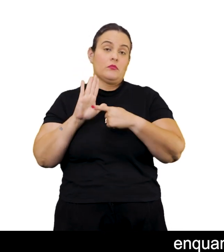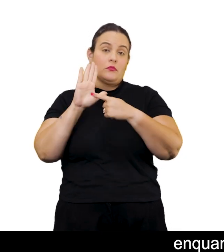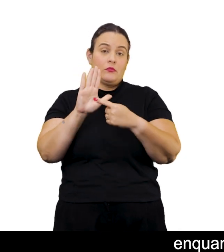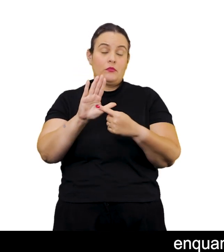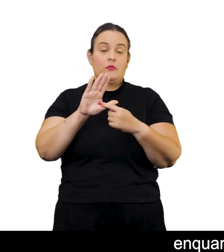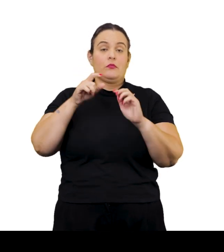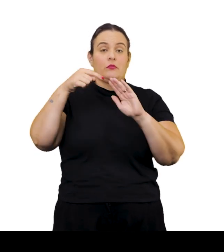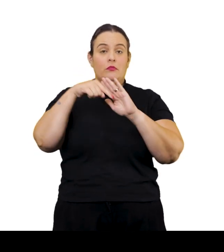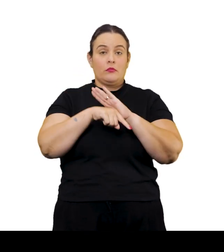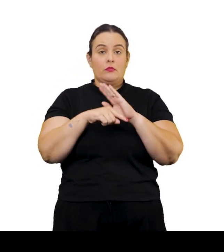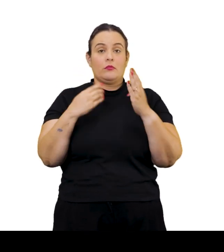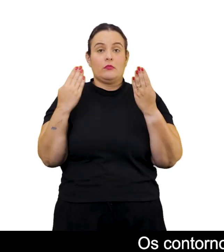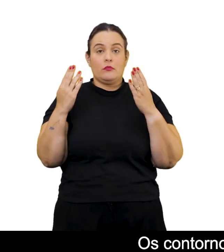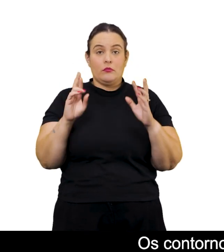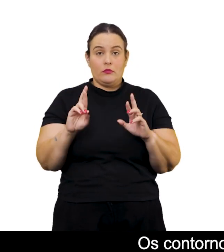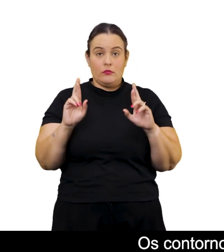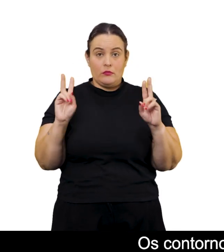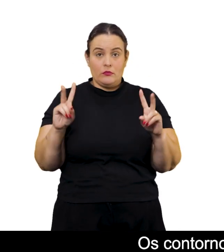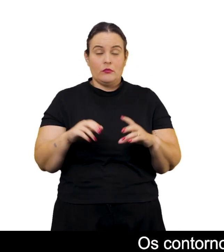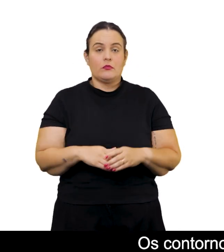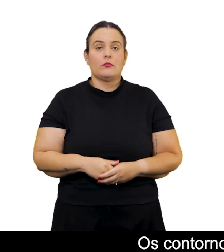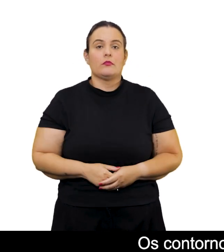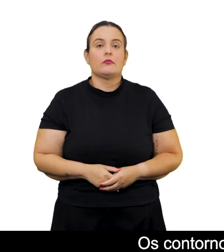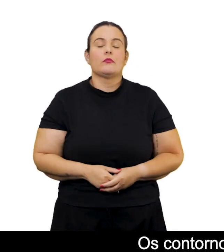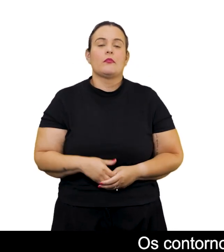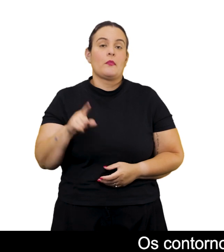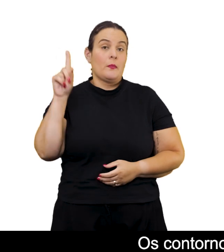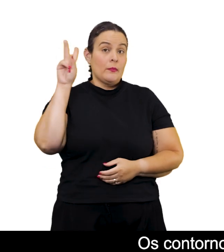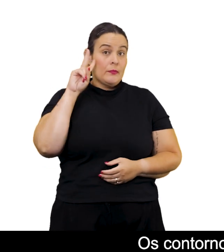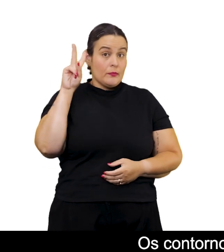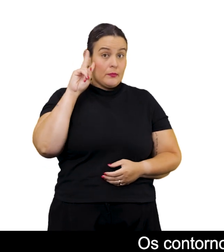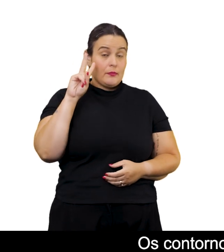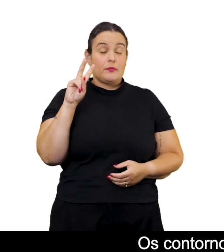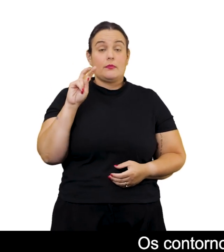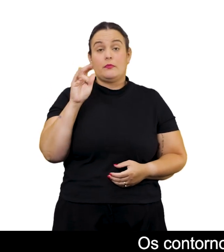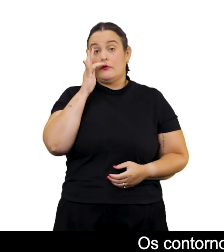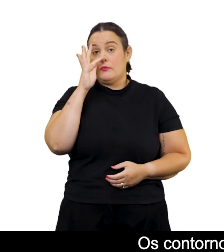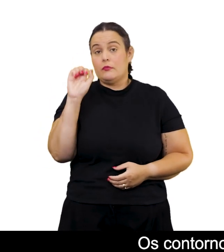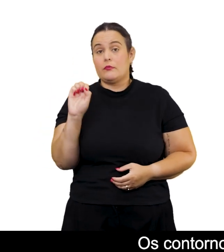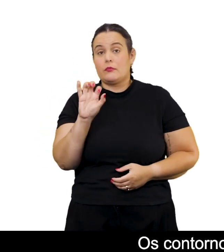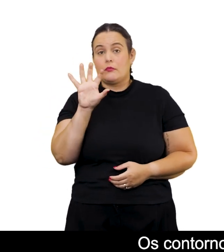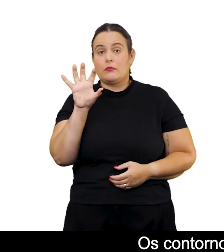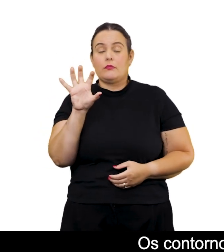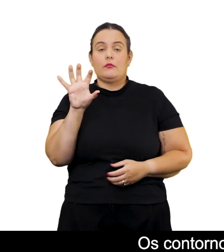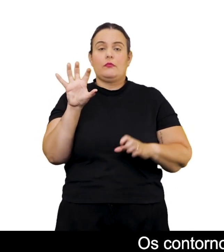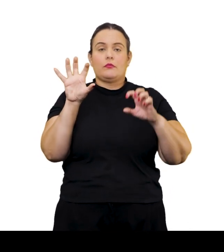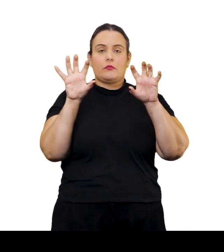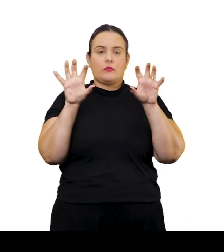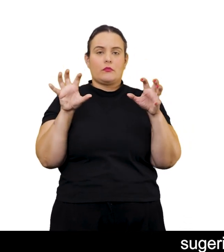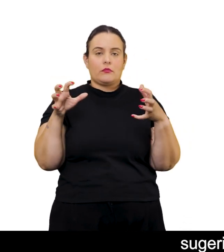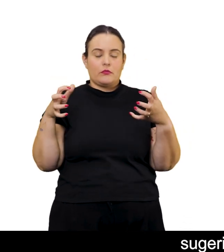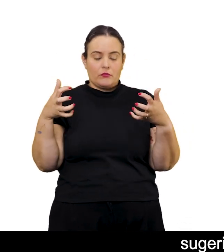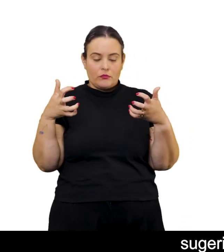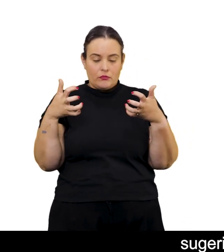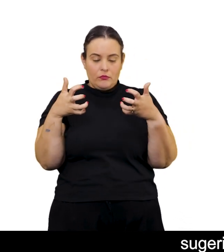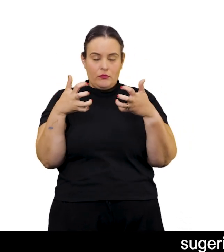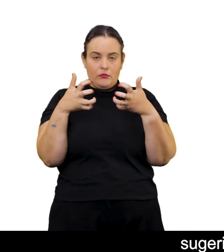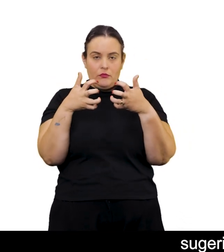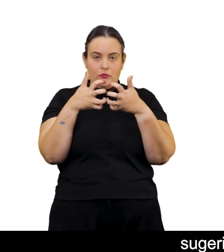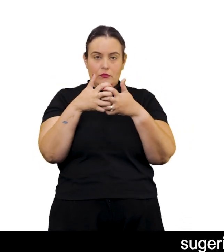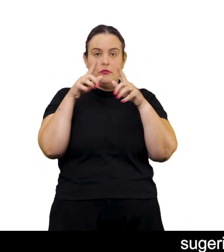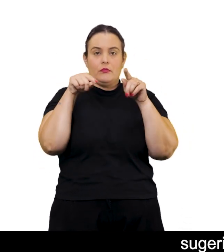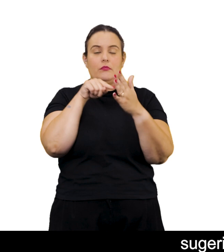e profundidade. Os contornos das formas lembram pétalas ou corpos celestiais em fusão, sugerindo